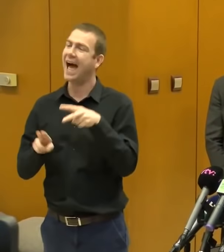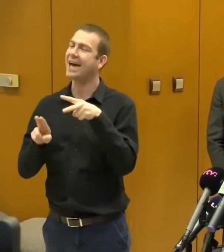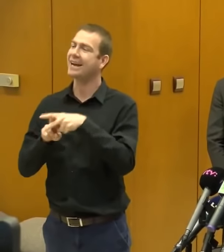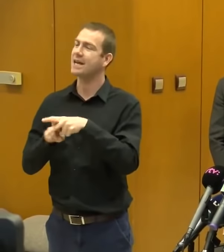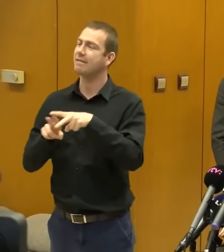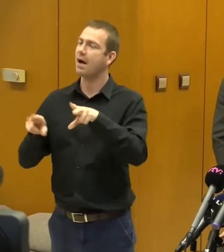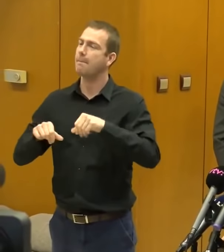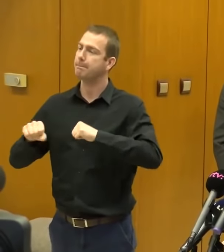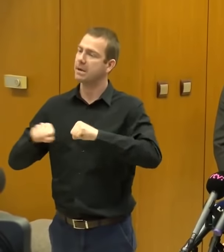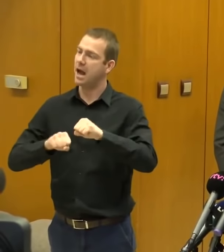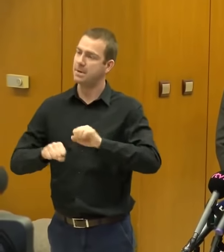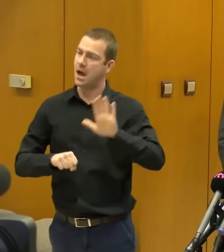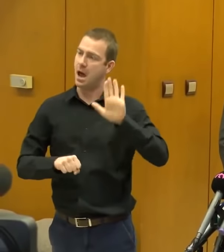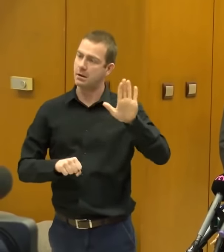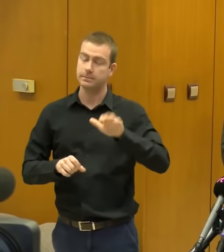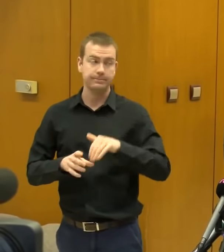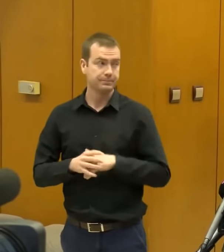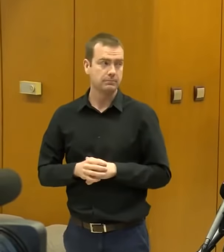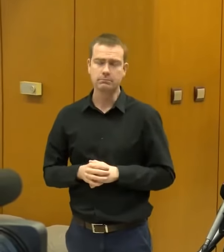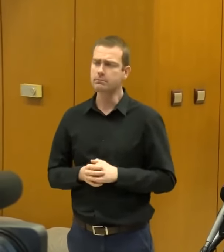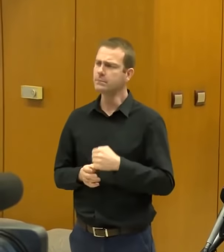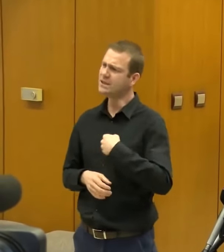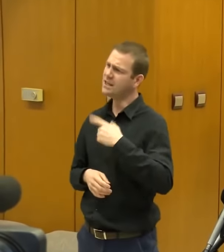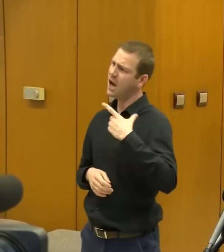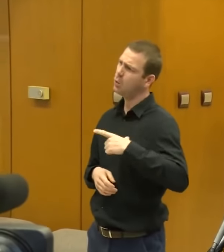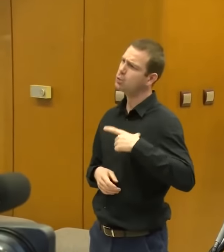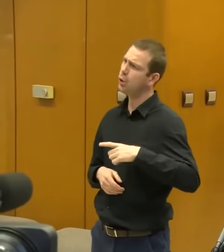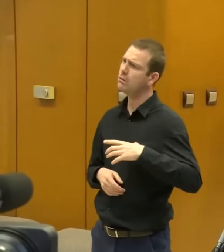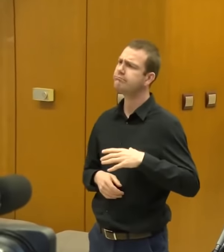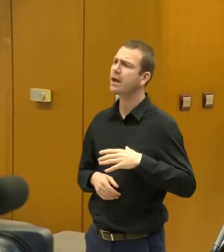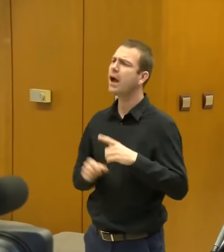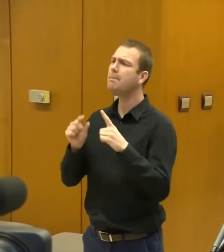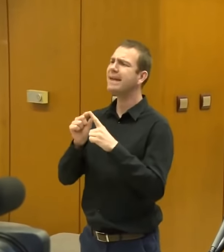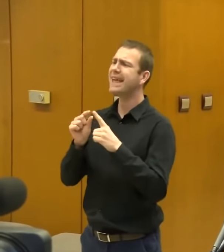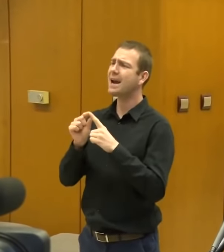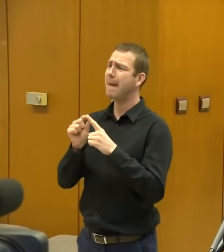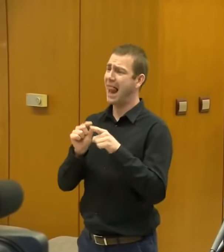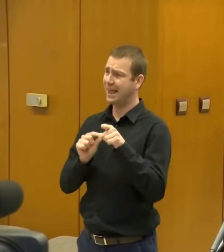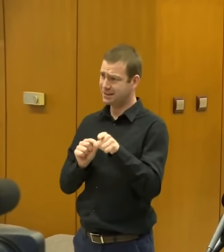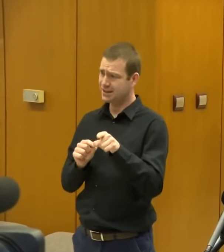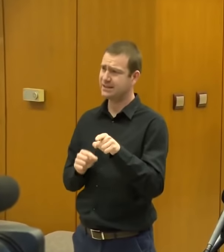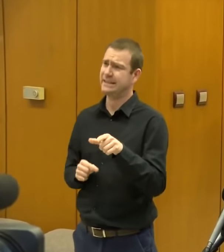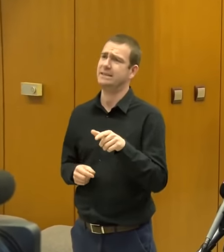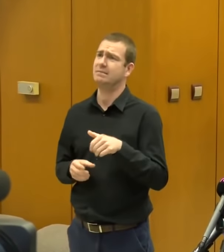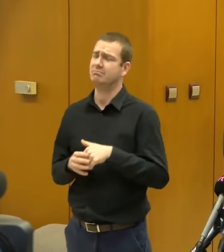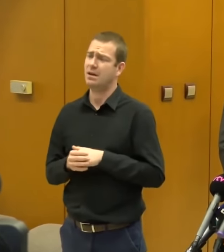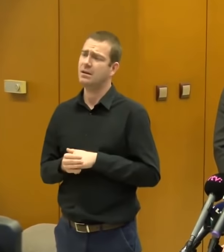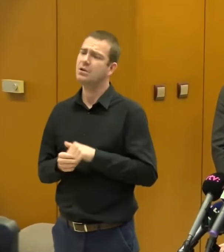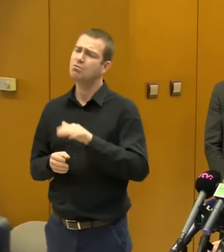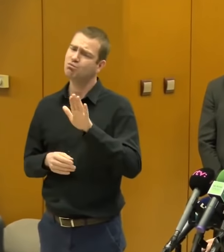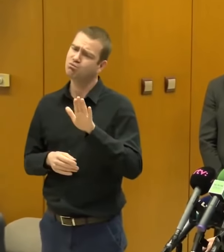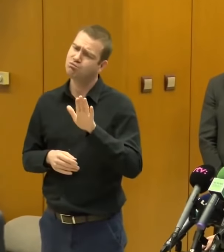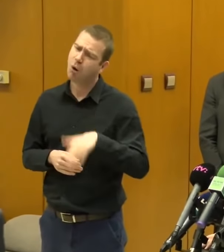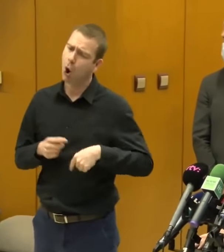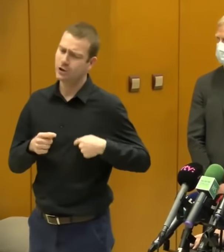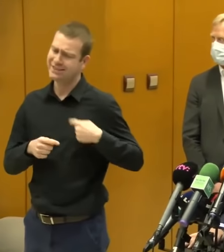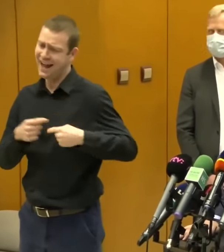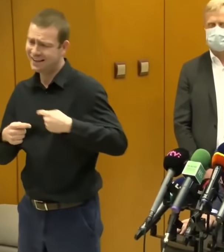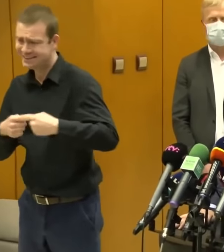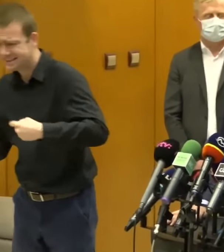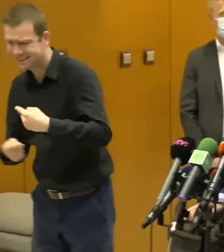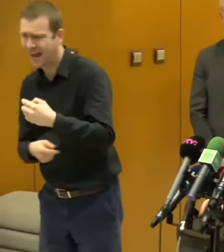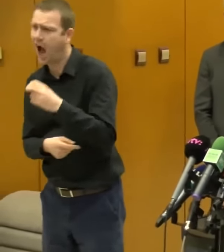vyšlo 8 miliónov. Mňa mrzí, že Peter Pellegrini pokračoval v tradícii tých horších premiérov, že na